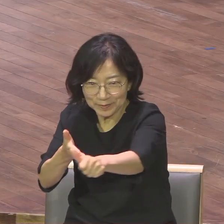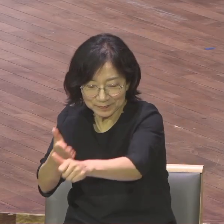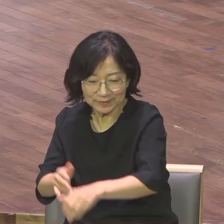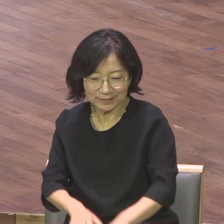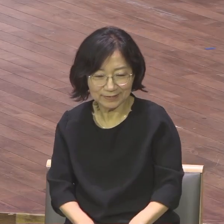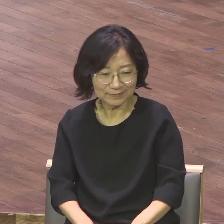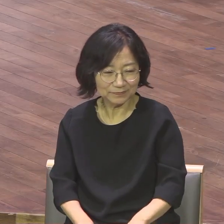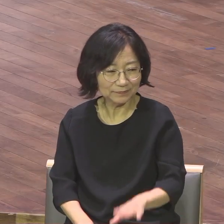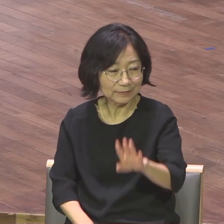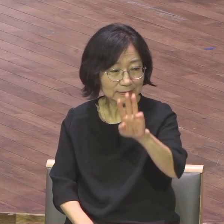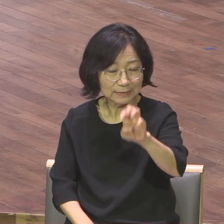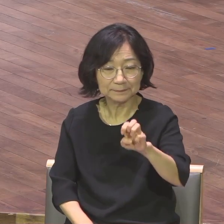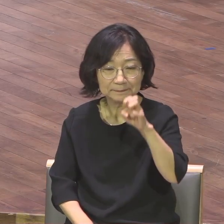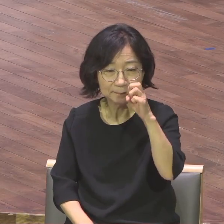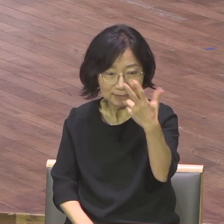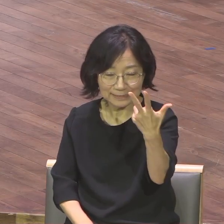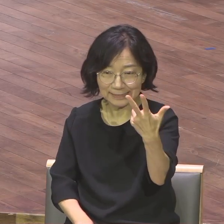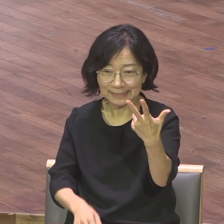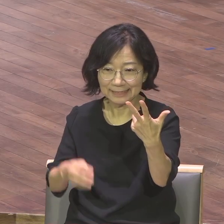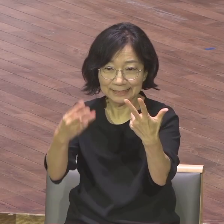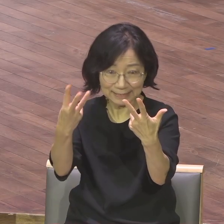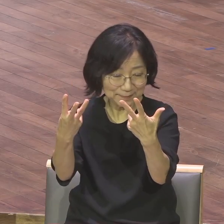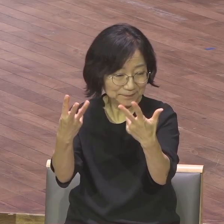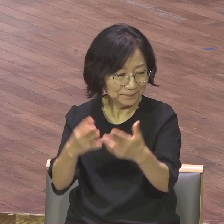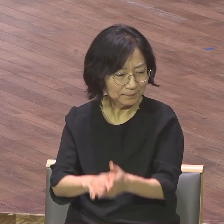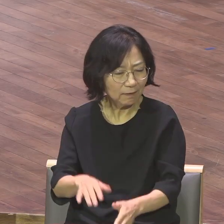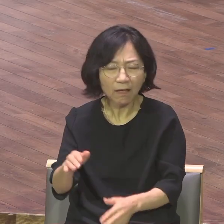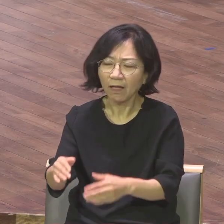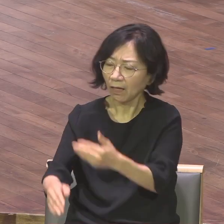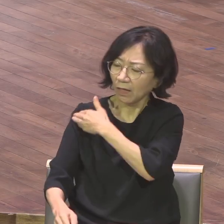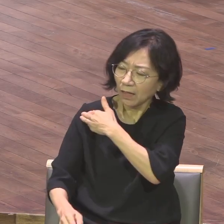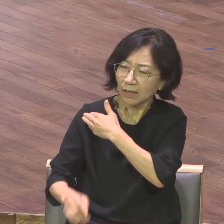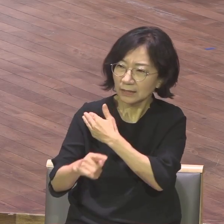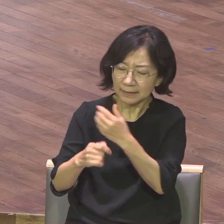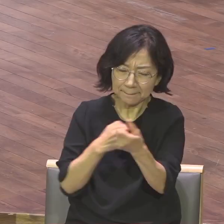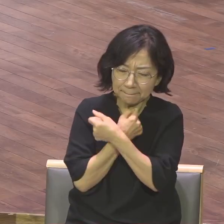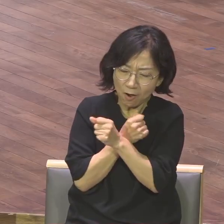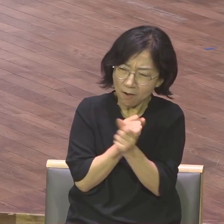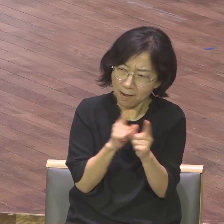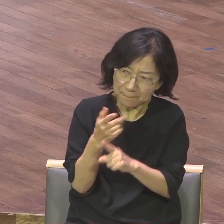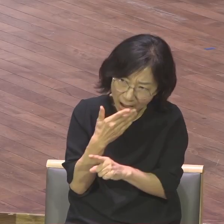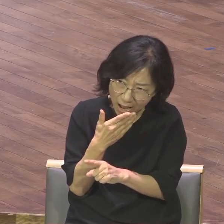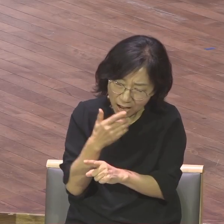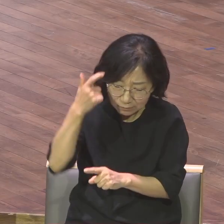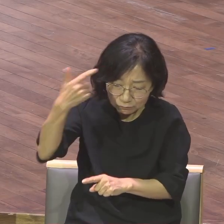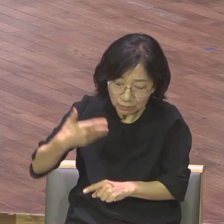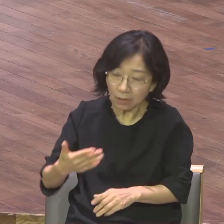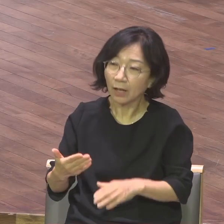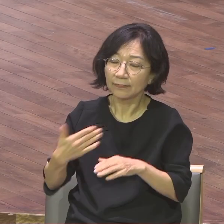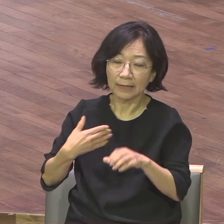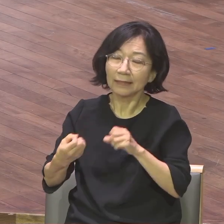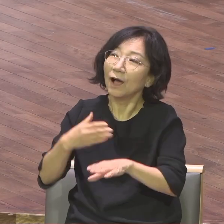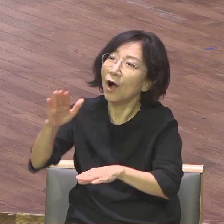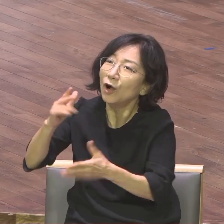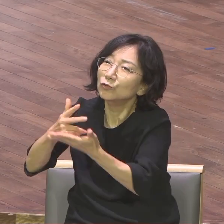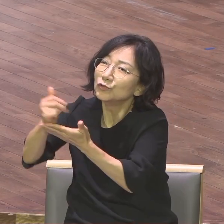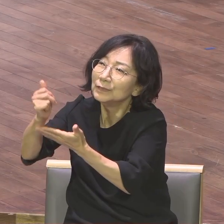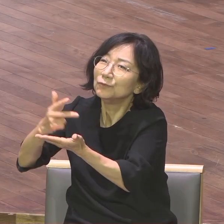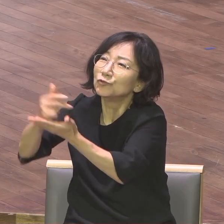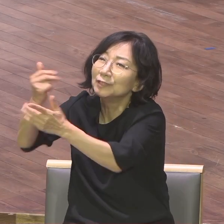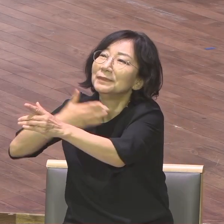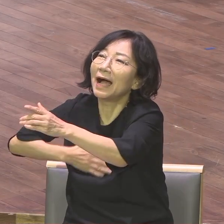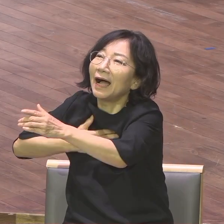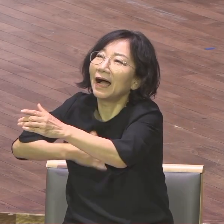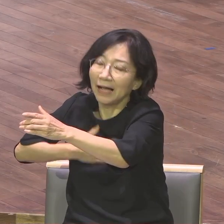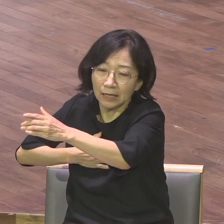3절 봅니다. 그가 내게 이르시되 인자야 이 뼈들이 너에게 살 수 있겠느냐 하시기로 내가 대답하되 주 여호와여